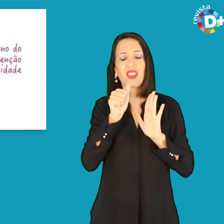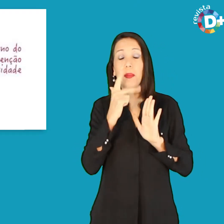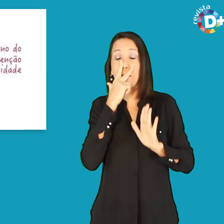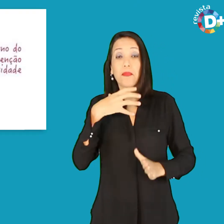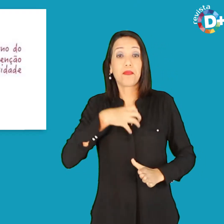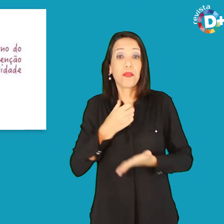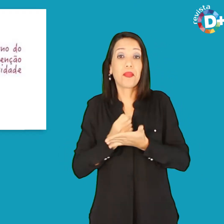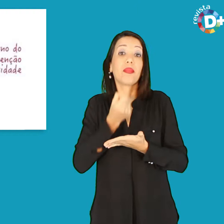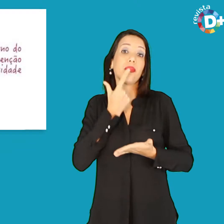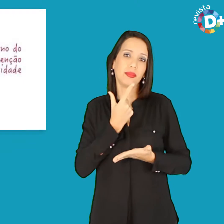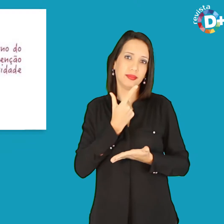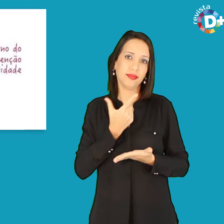automedicar, afirma o psiquiatra.